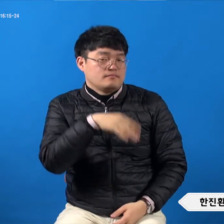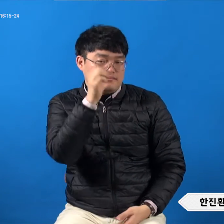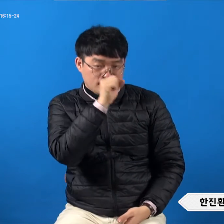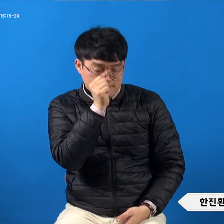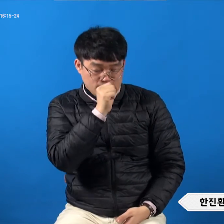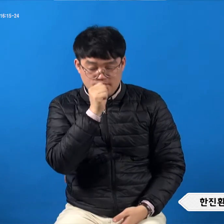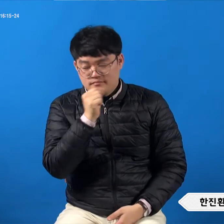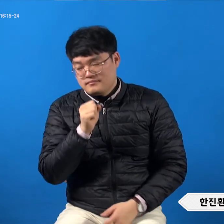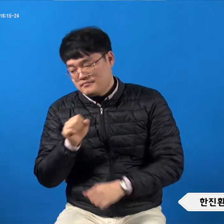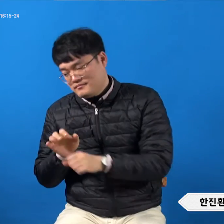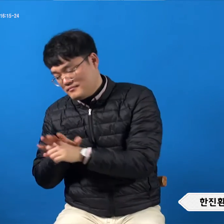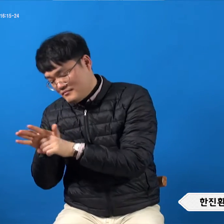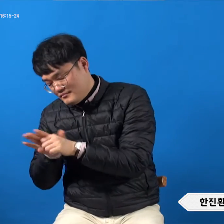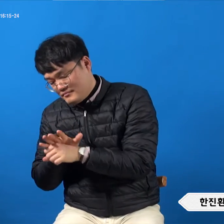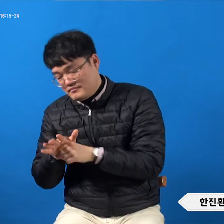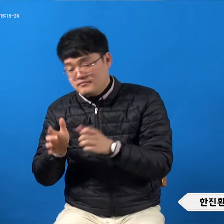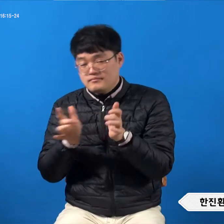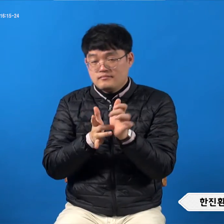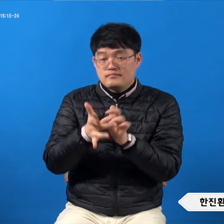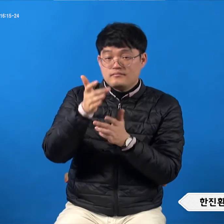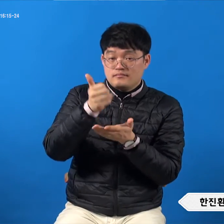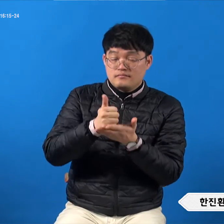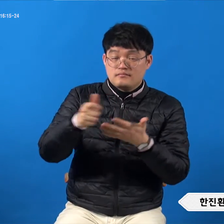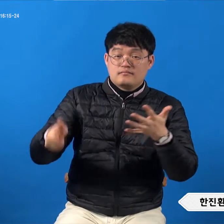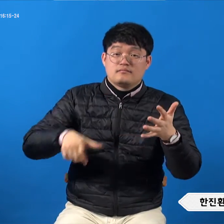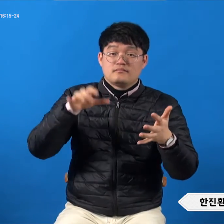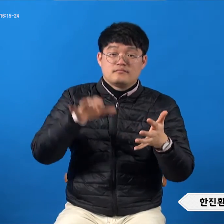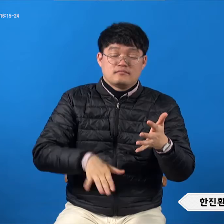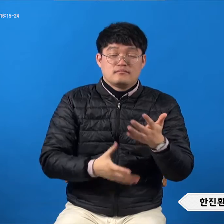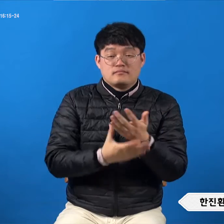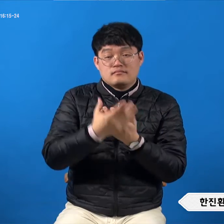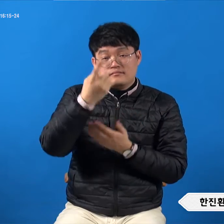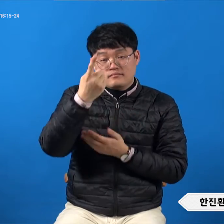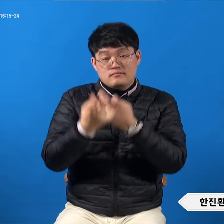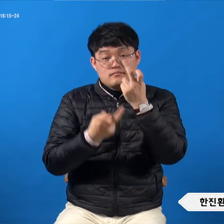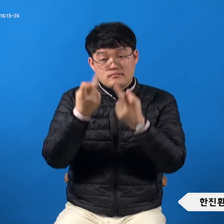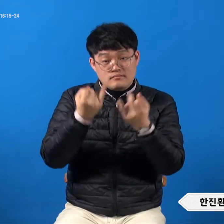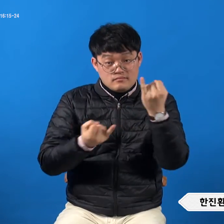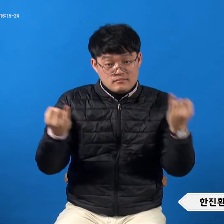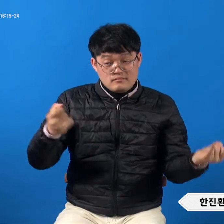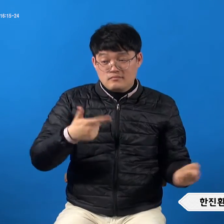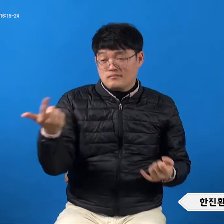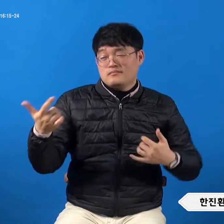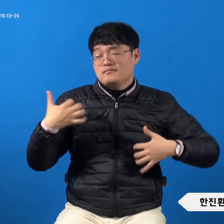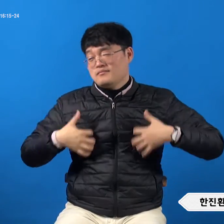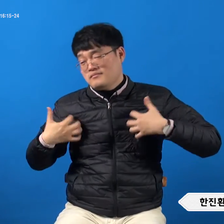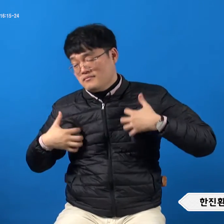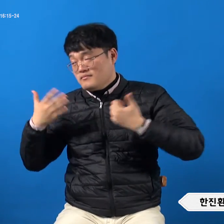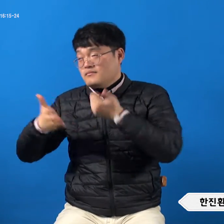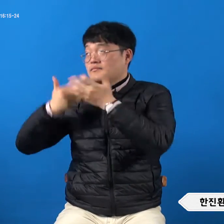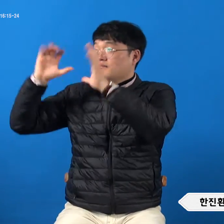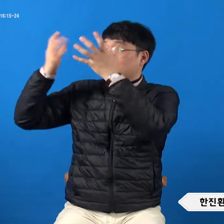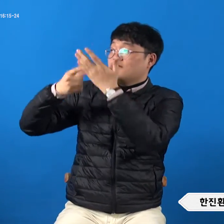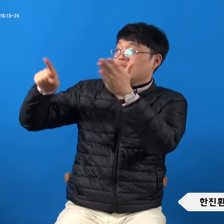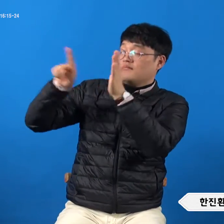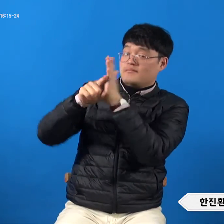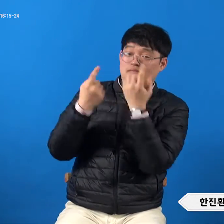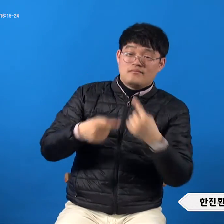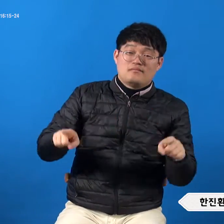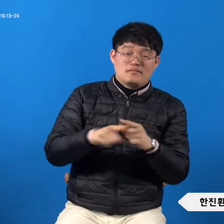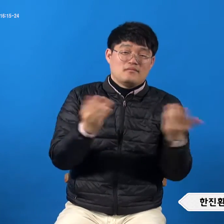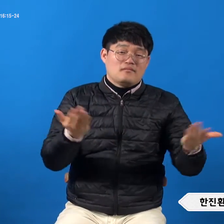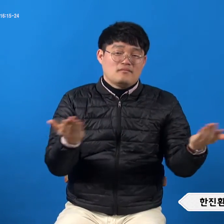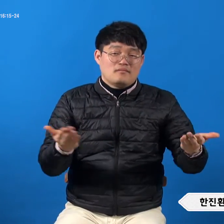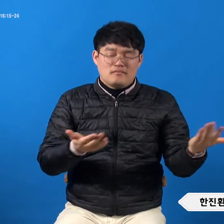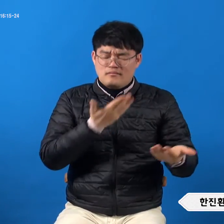됩니다. 예수 그리스도 안에서 한 형제 자매 된 것이 너무 기쁘고, 하나님 나라 위해서 같이 사역하게 된